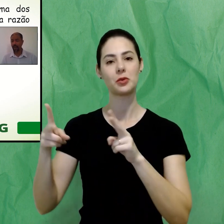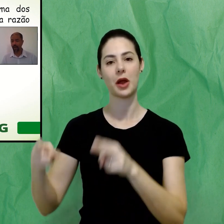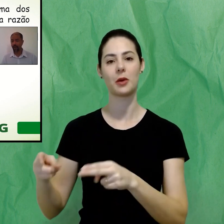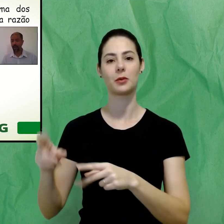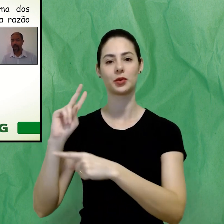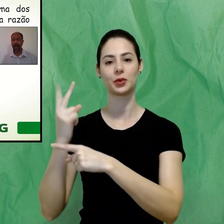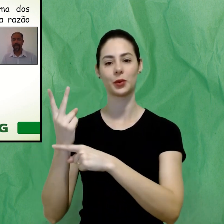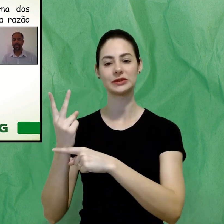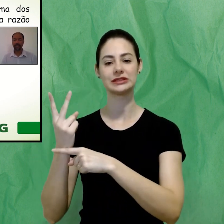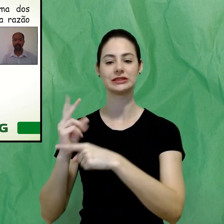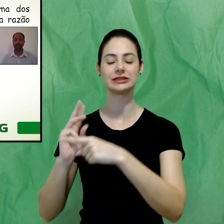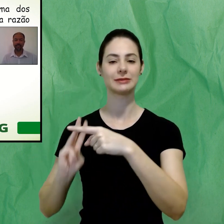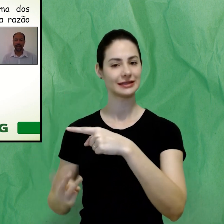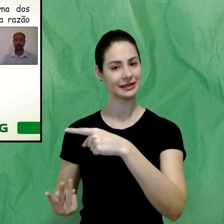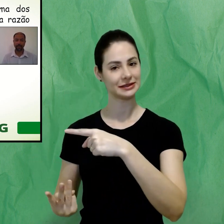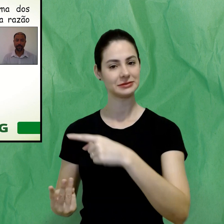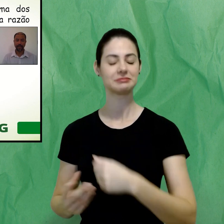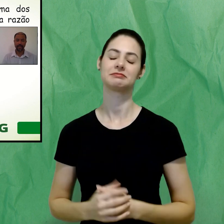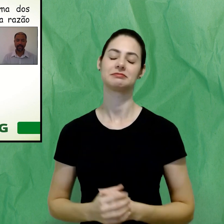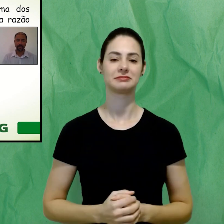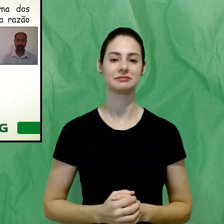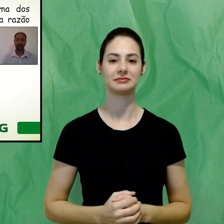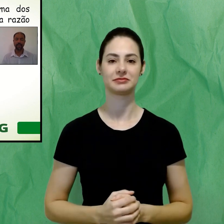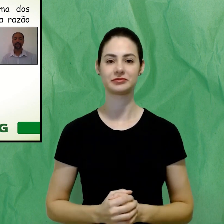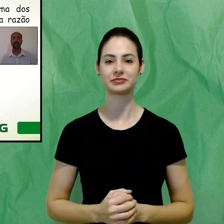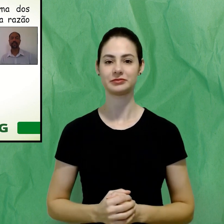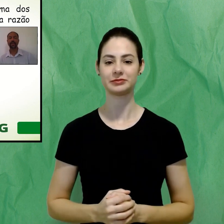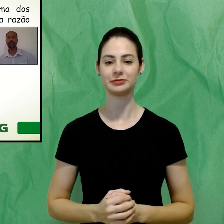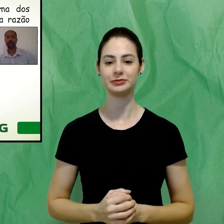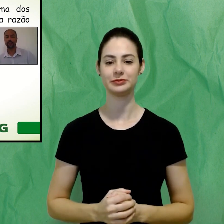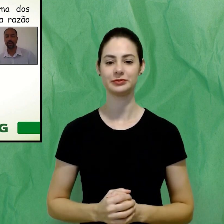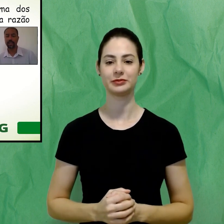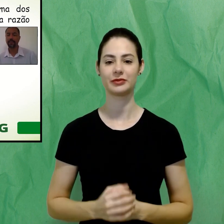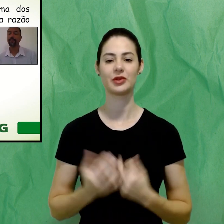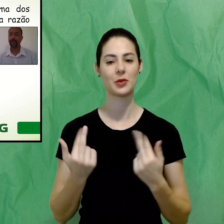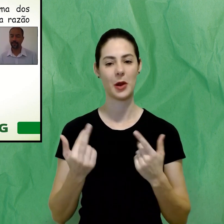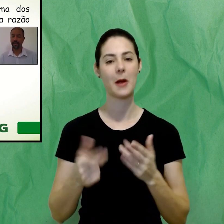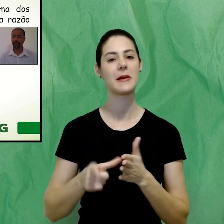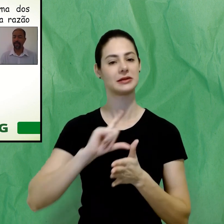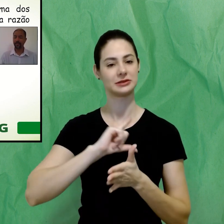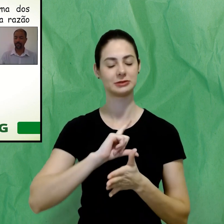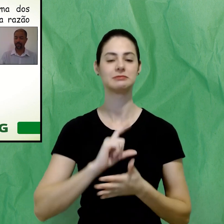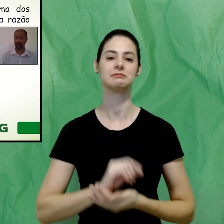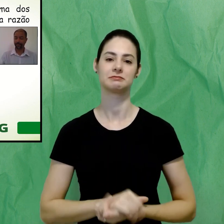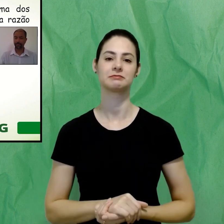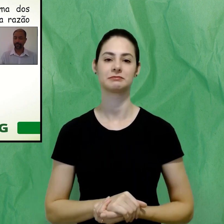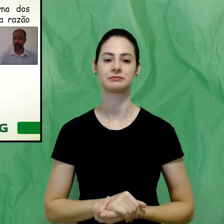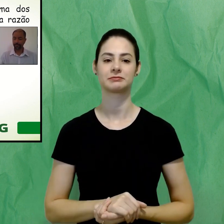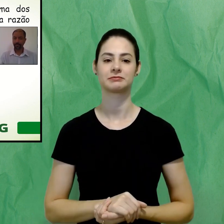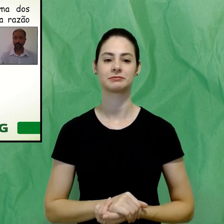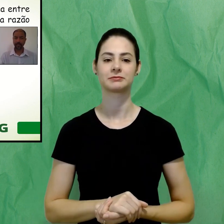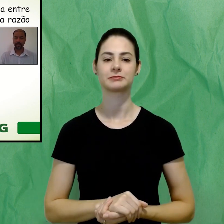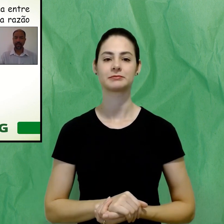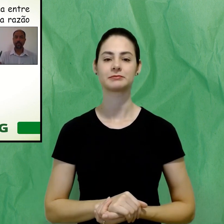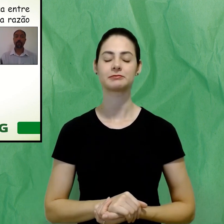é proporcional à razão inicial, a primeira razão da situação que nós verificamos.